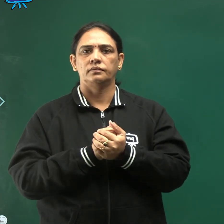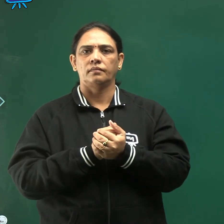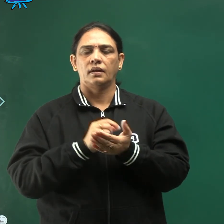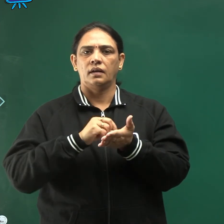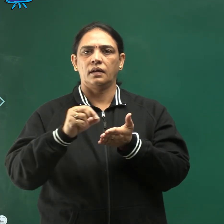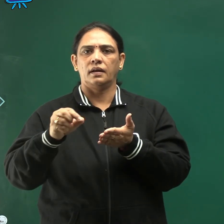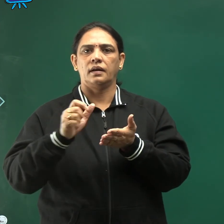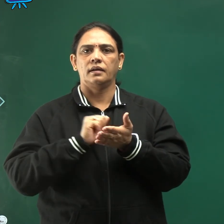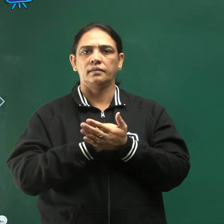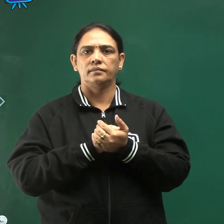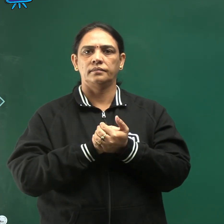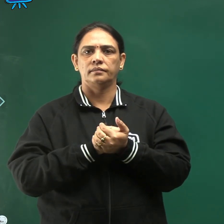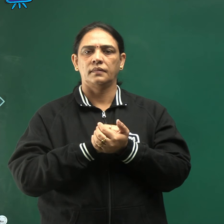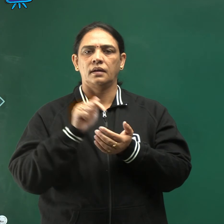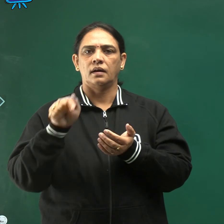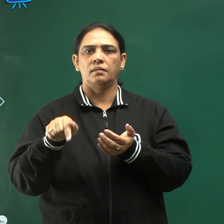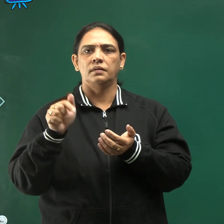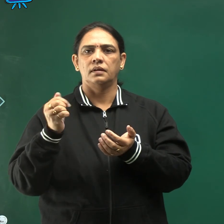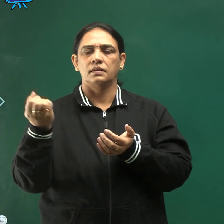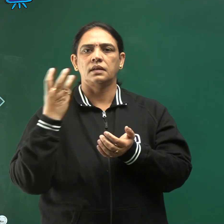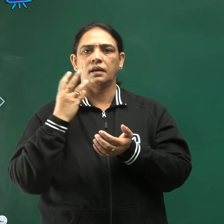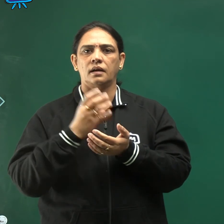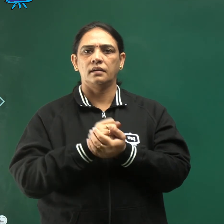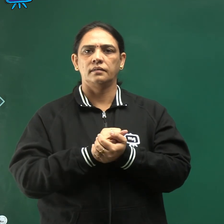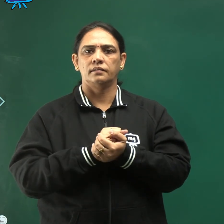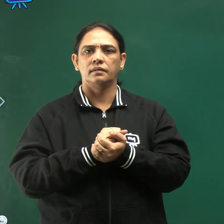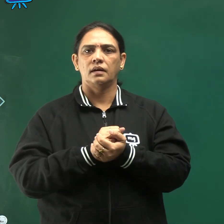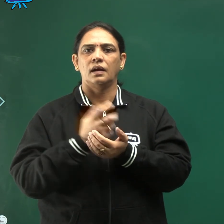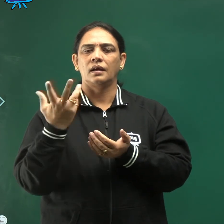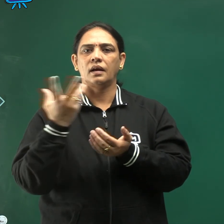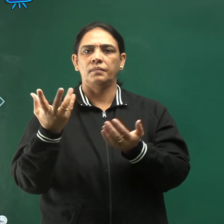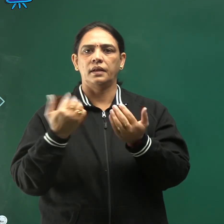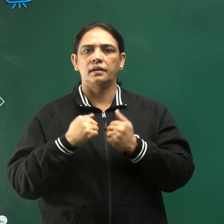लिख लेंगे। अब संख्या क्या मिली?